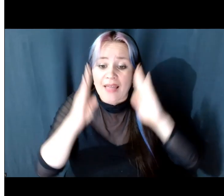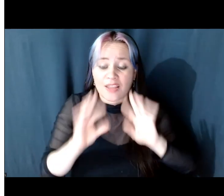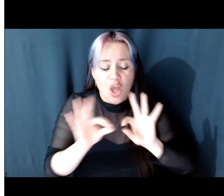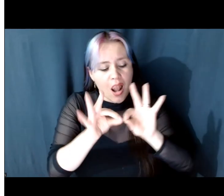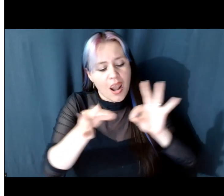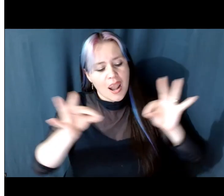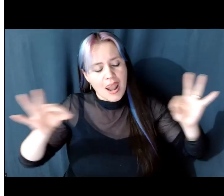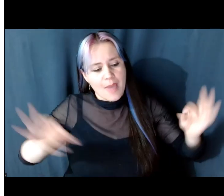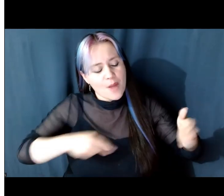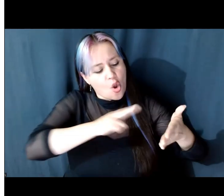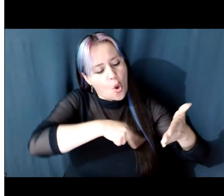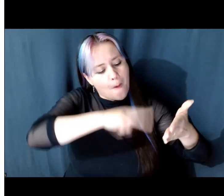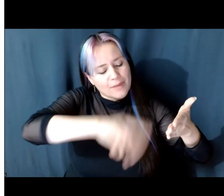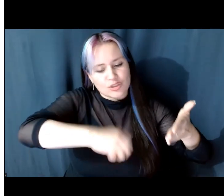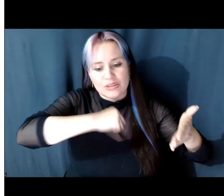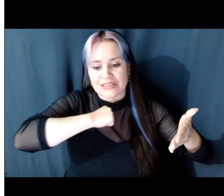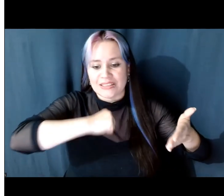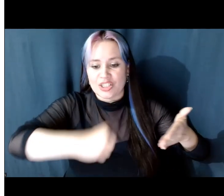bu